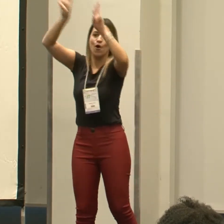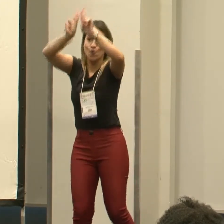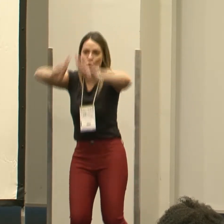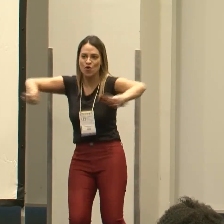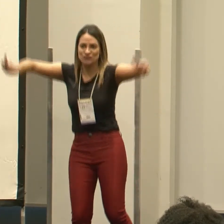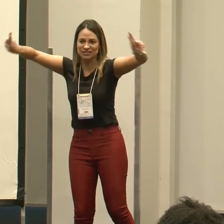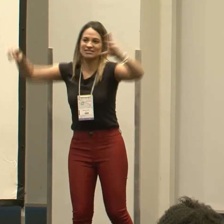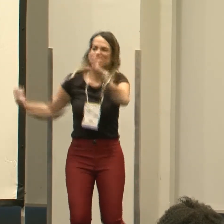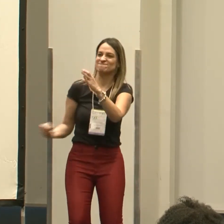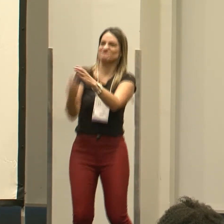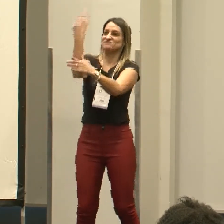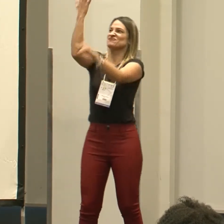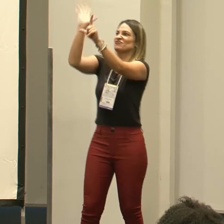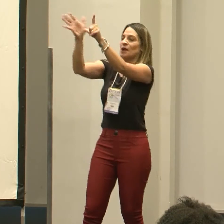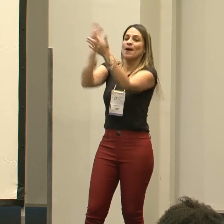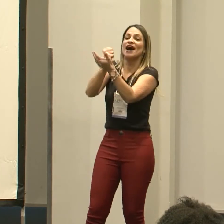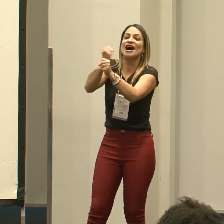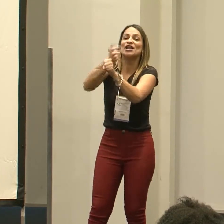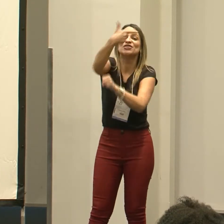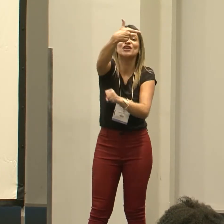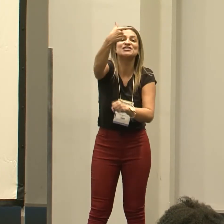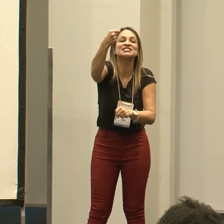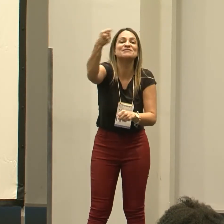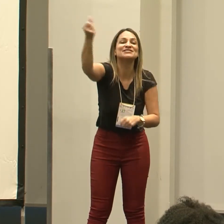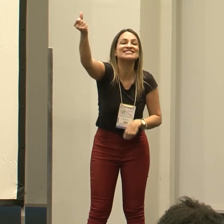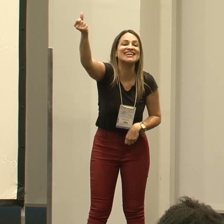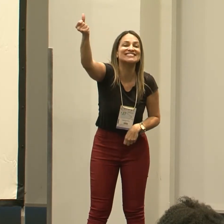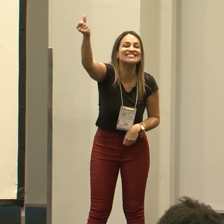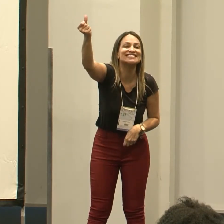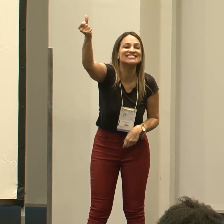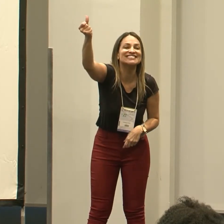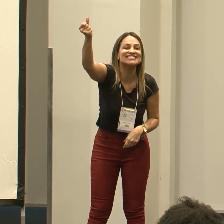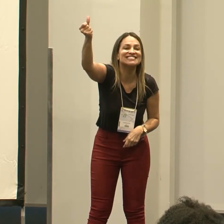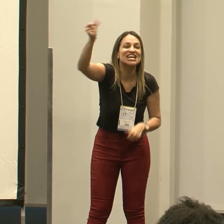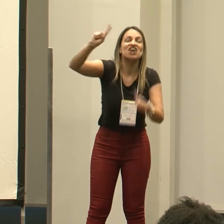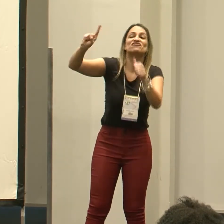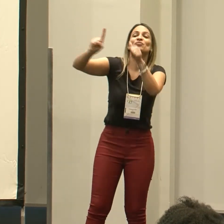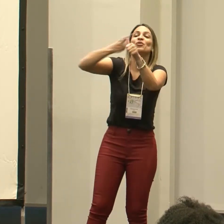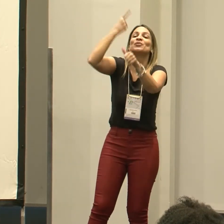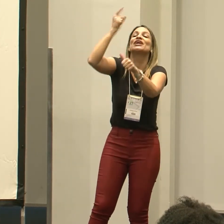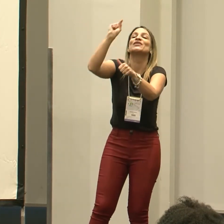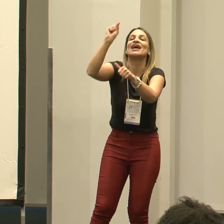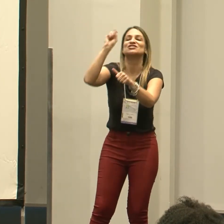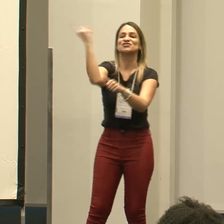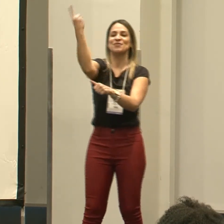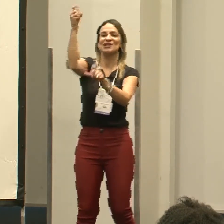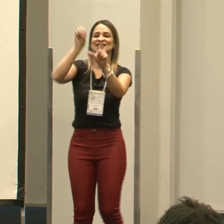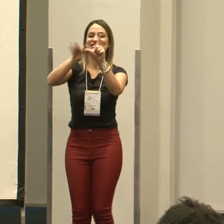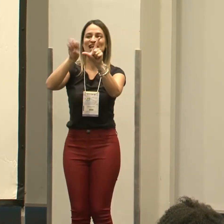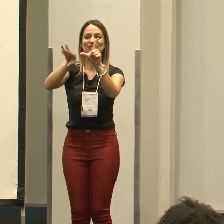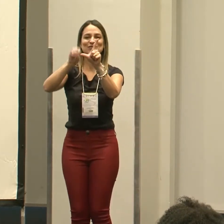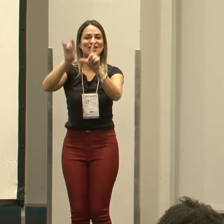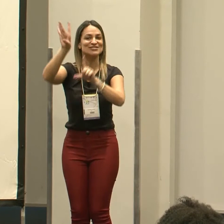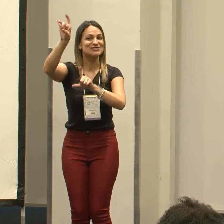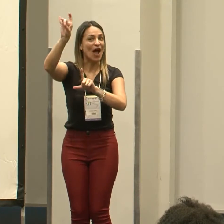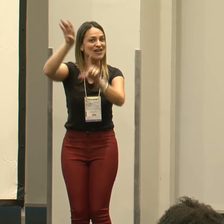Ronice estudaria? Né? Na UFSC, a criação do Letras Libras em 2006, que foi o primeiro